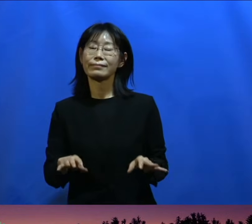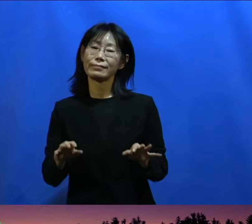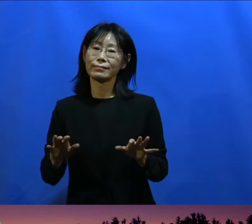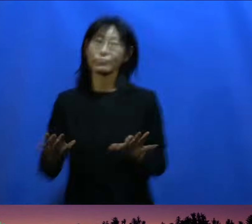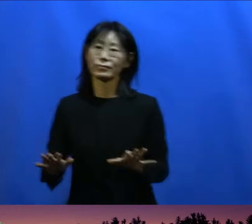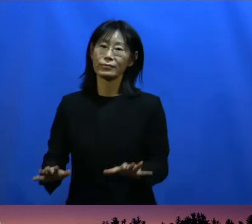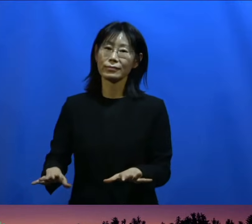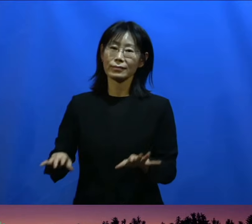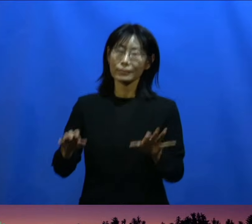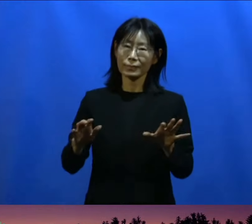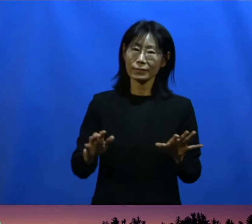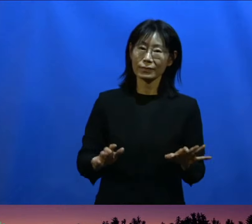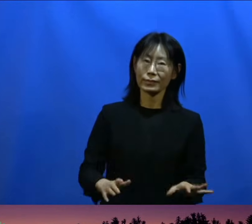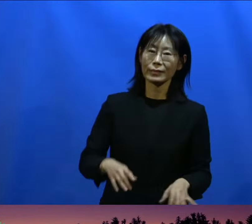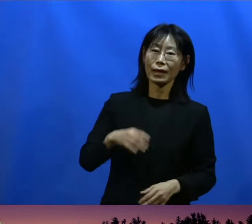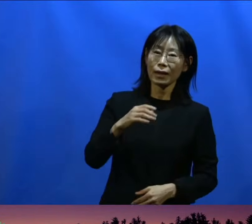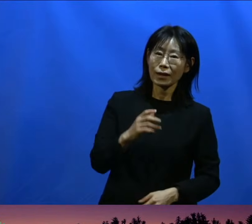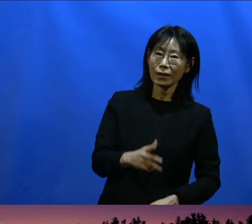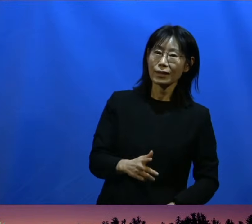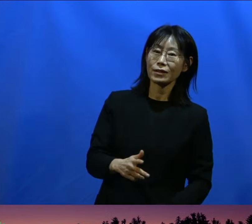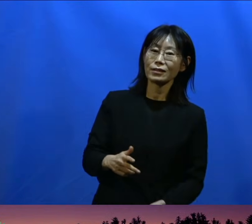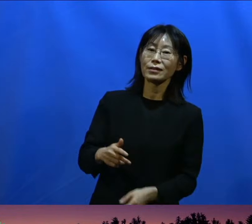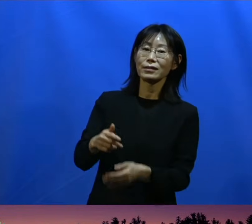높은 보좌에 앉으셨는데